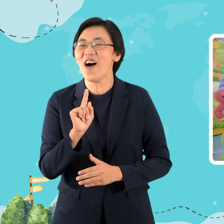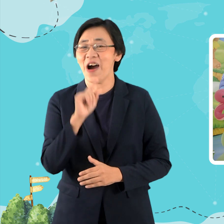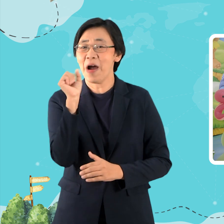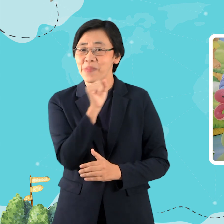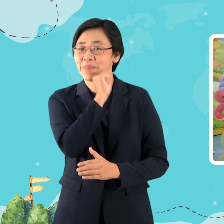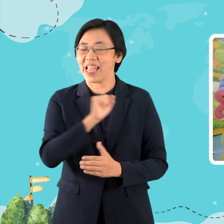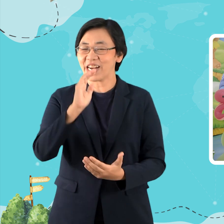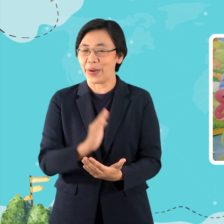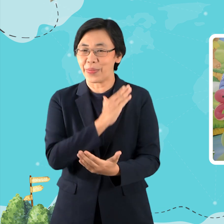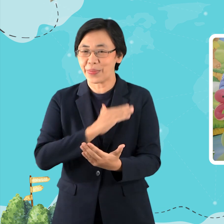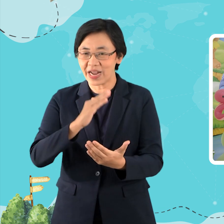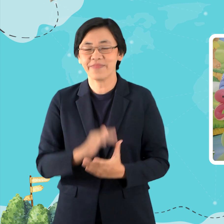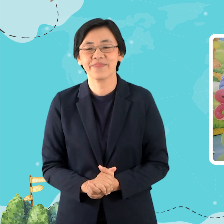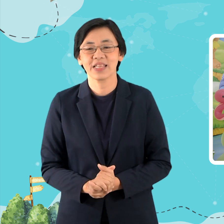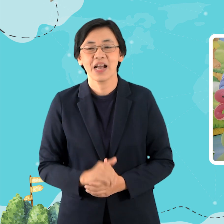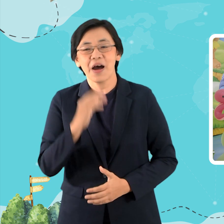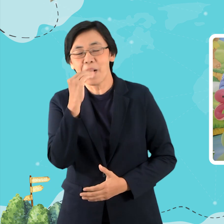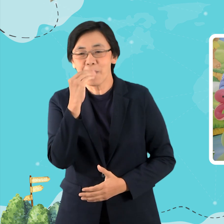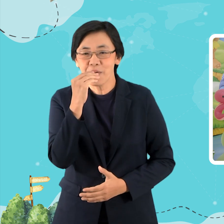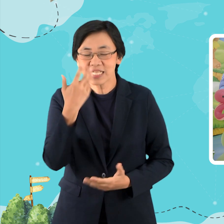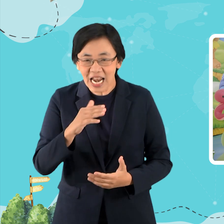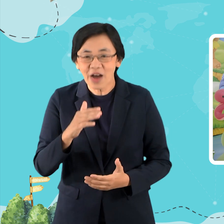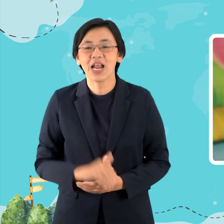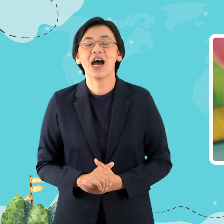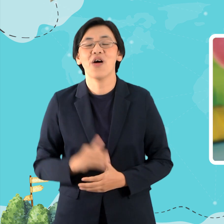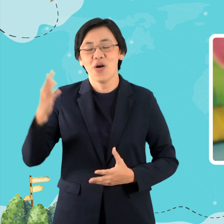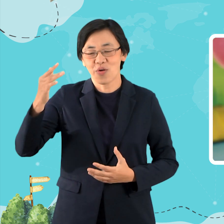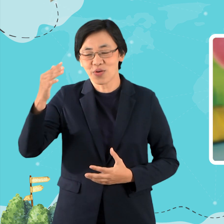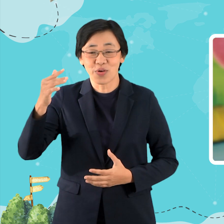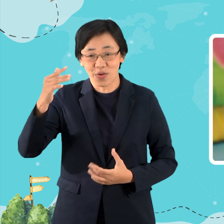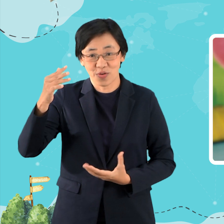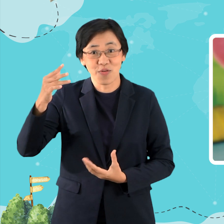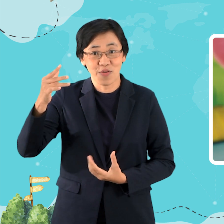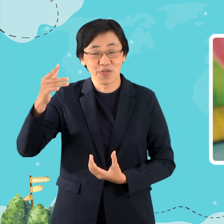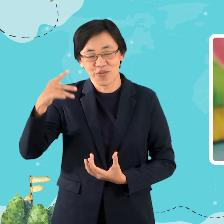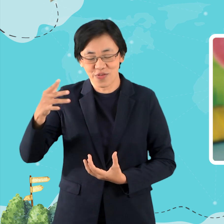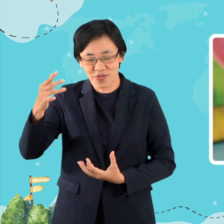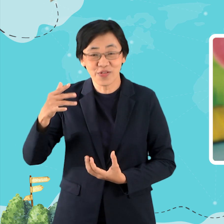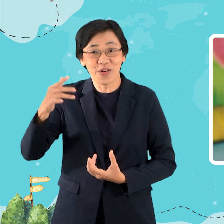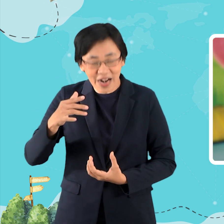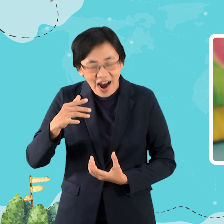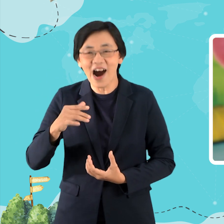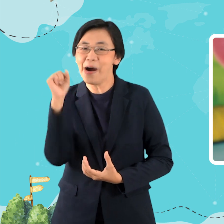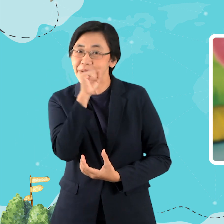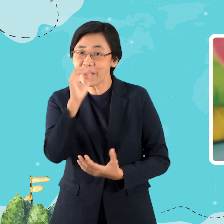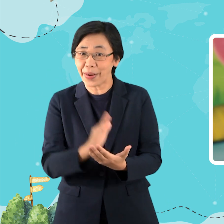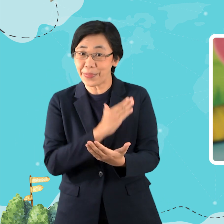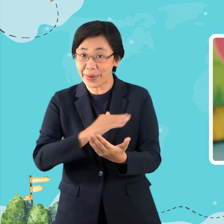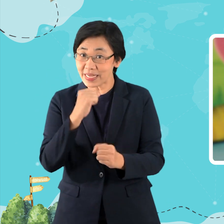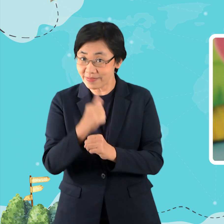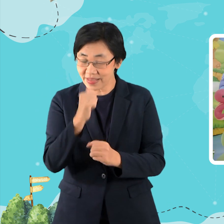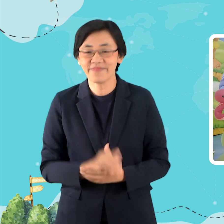ดี๋ยวที่โน้ตจะทูตเต้นภาษาทูตให้ต้นแล้วให้ต้นกดเต้นโน้ตดนตรีเต้นภาษาเพลงทักทายกันทันได้จ้ะ